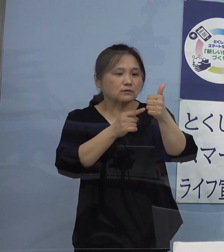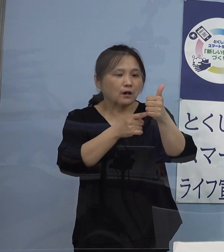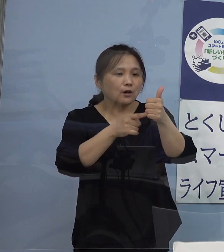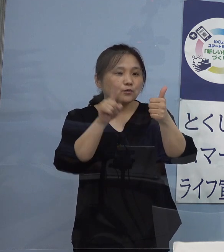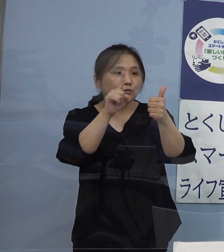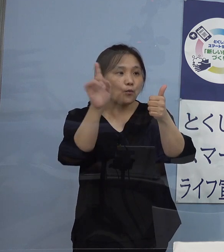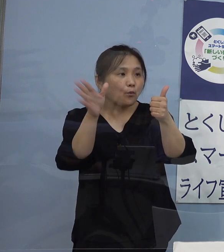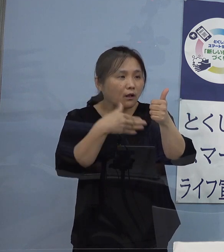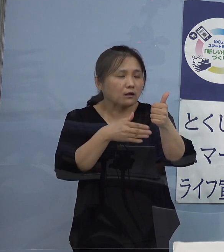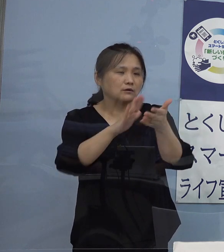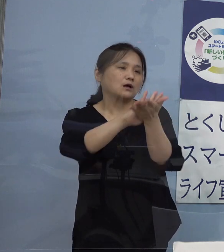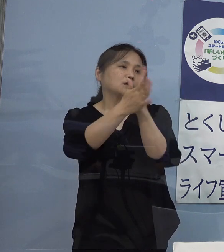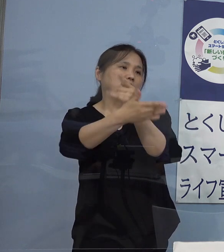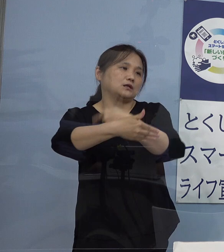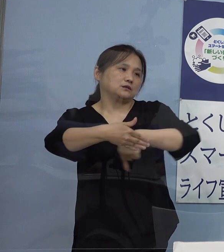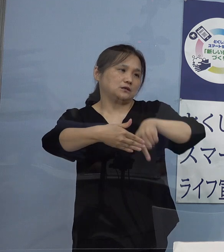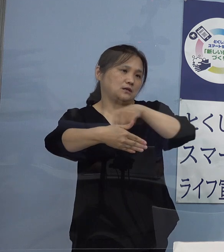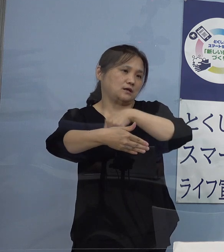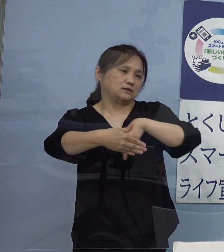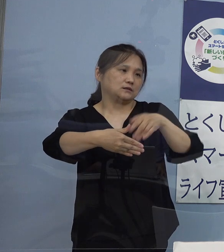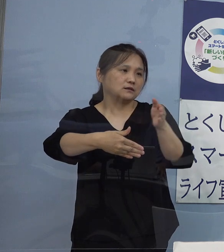と。これは徳島